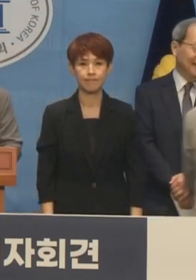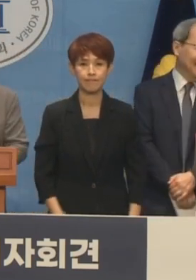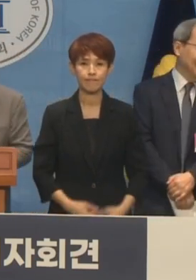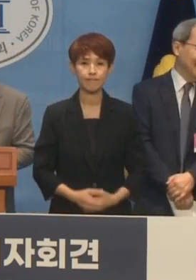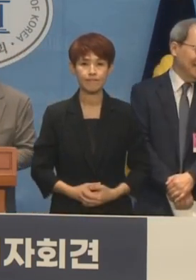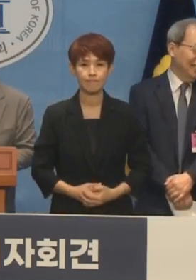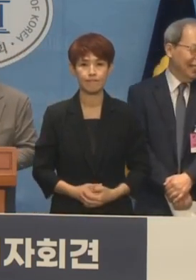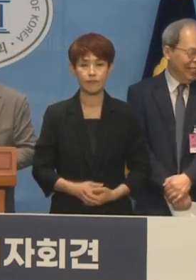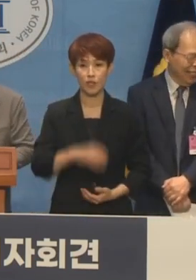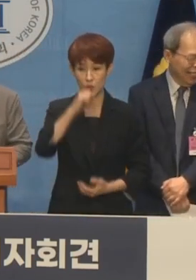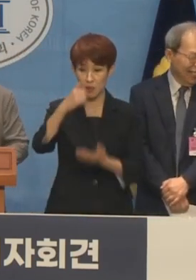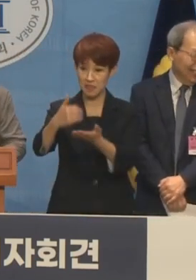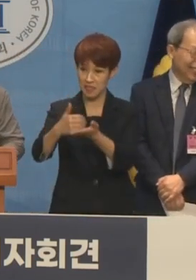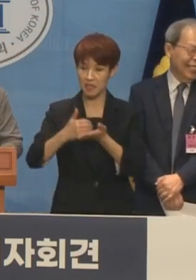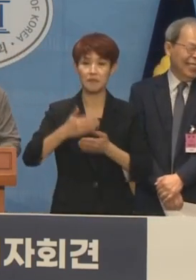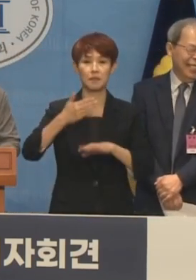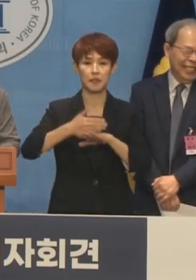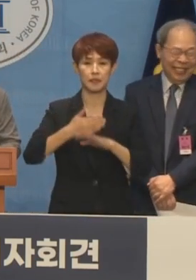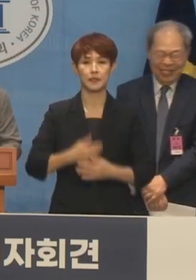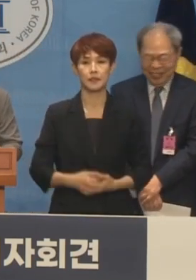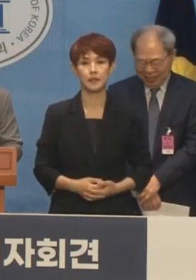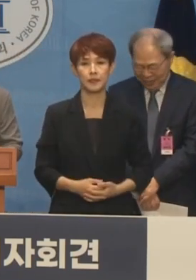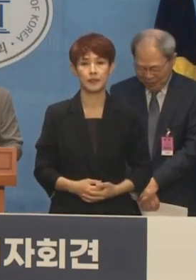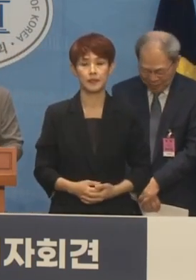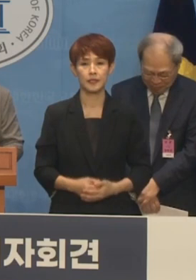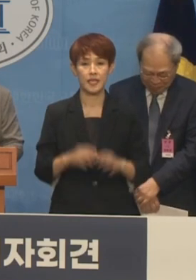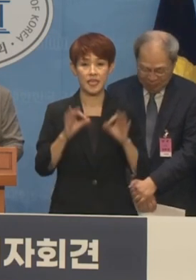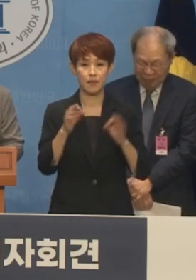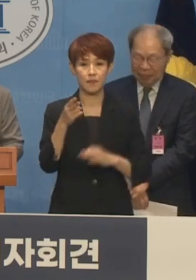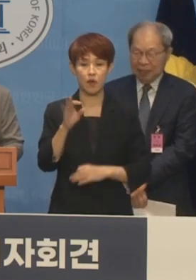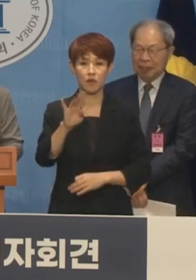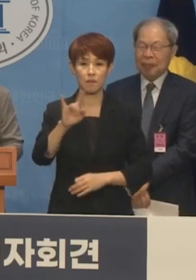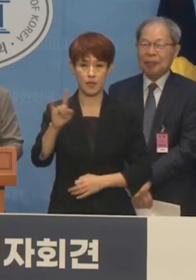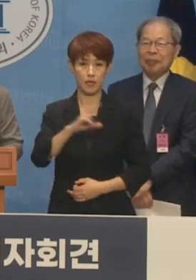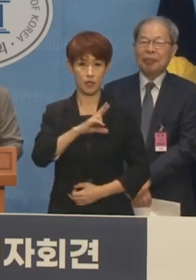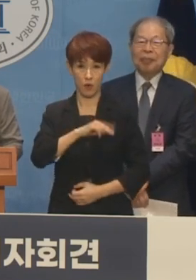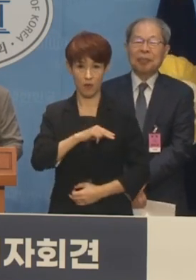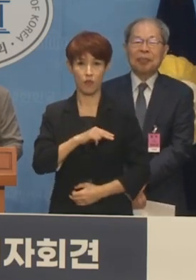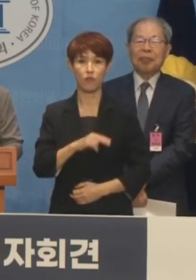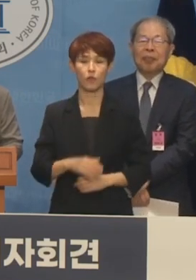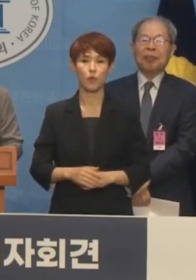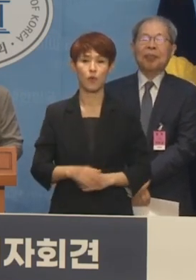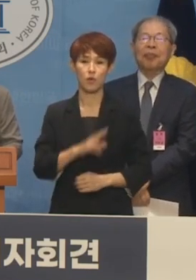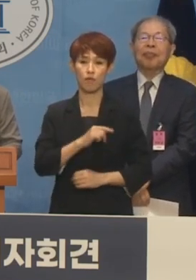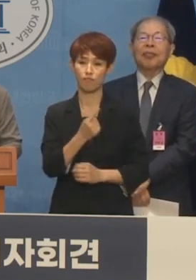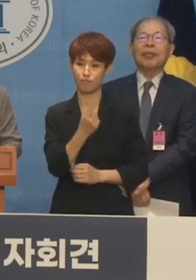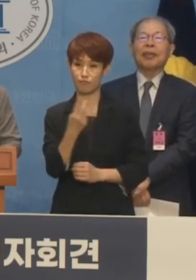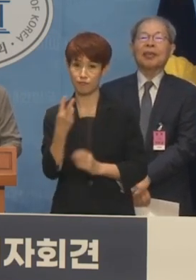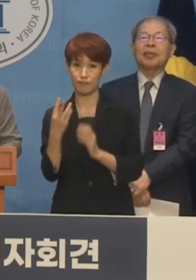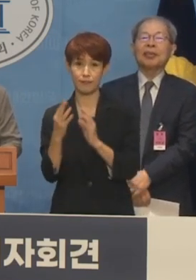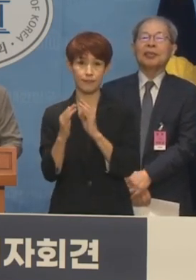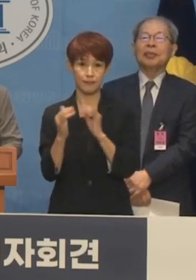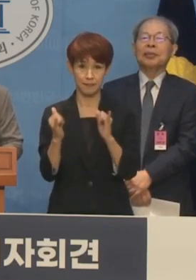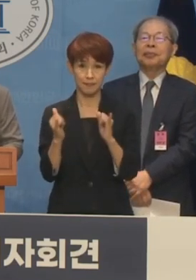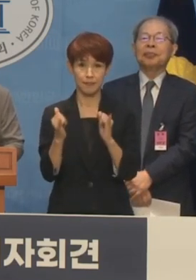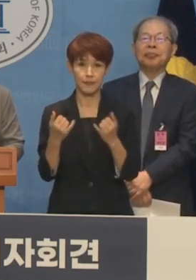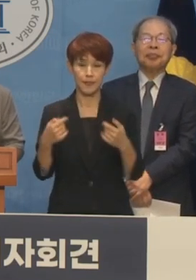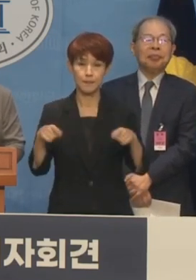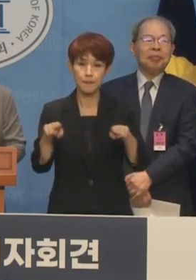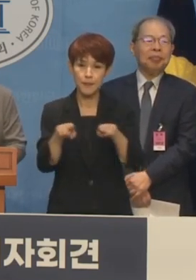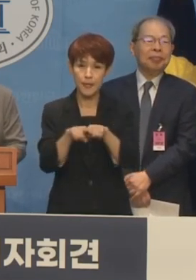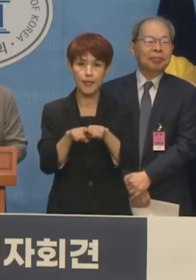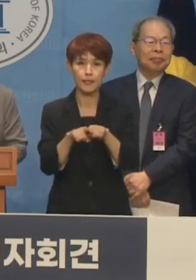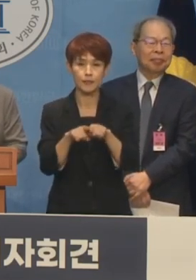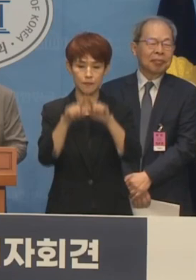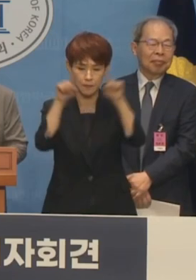좋은 제안 감사드립니다. 마지막으로 우리 김영배 의원님을 비롯해서 오경 의원님, 김영 의원님, 곽상원 당선인님과 저희 시민사회가 함께